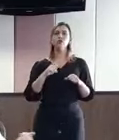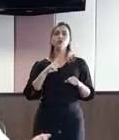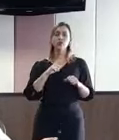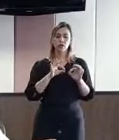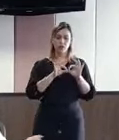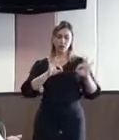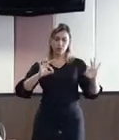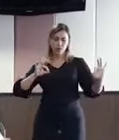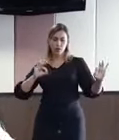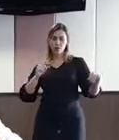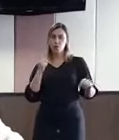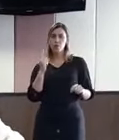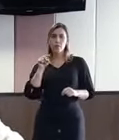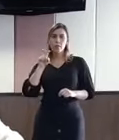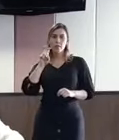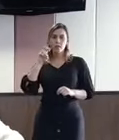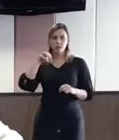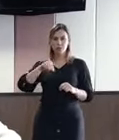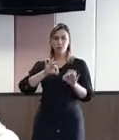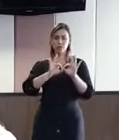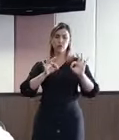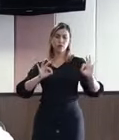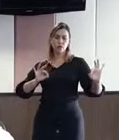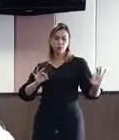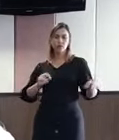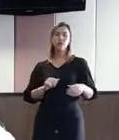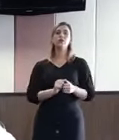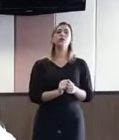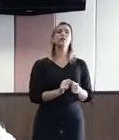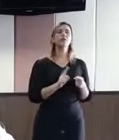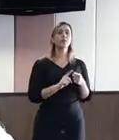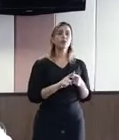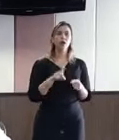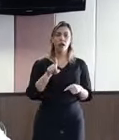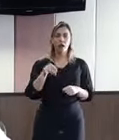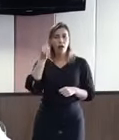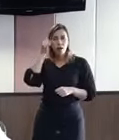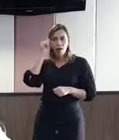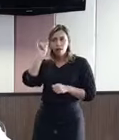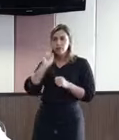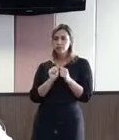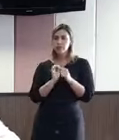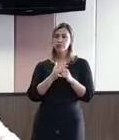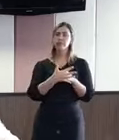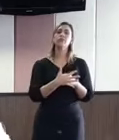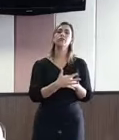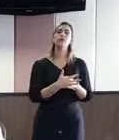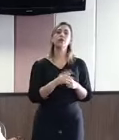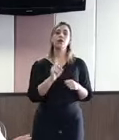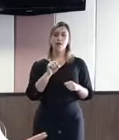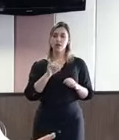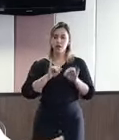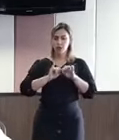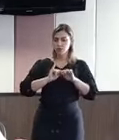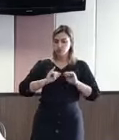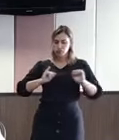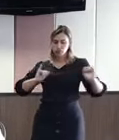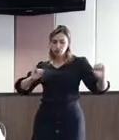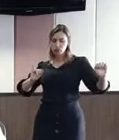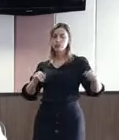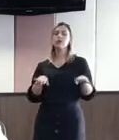rigor nas ações chamadas não farmacológicas, nas ações preventivas, que é manter